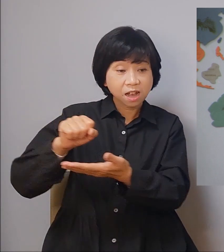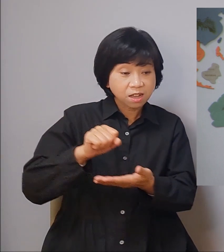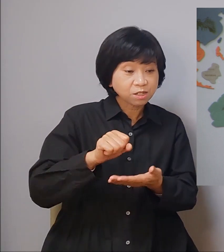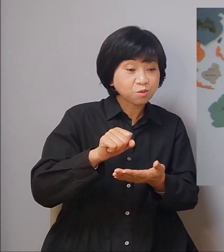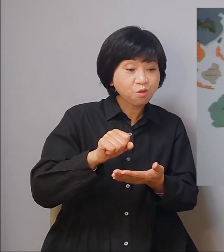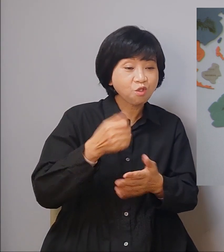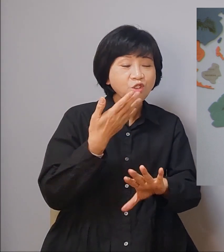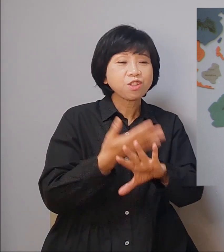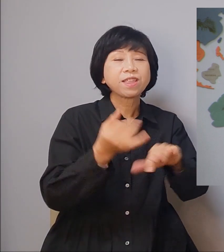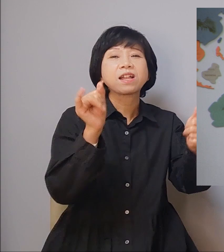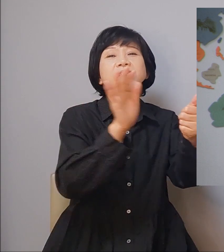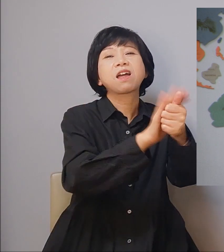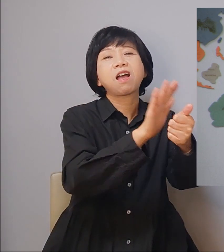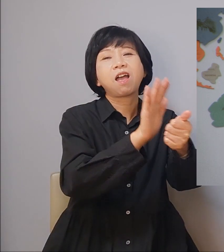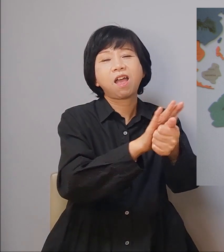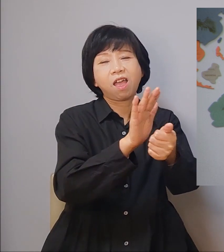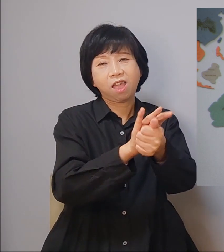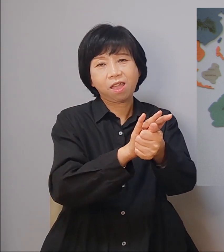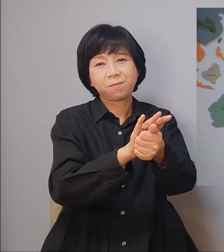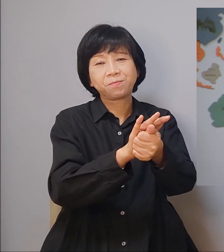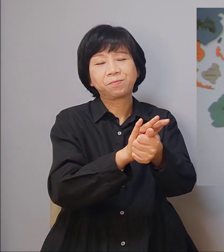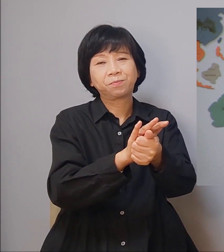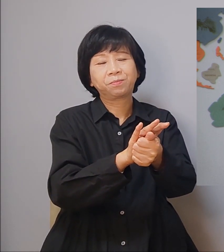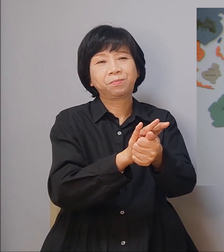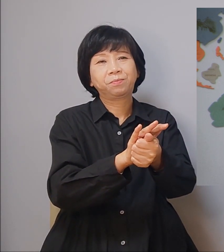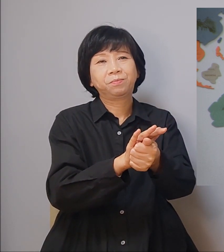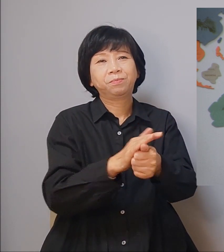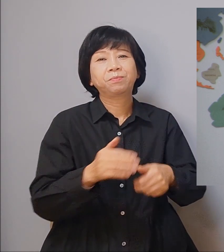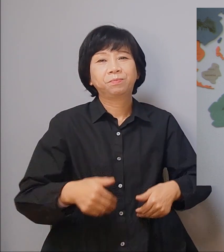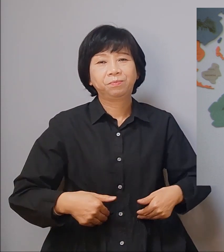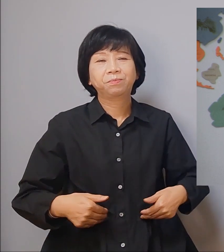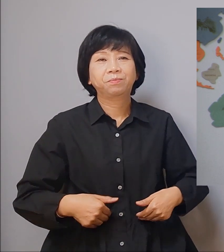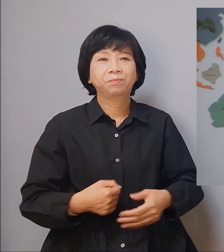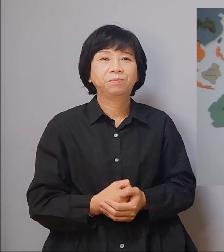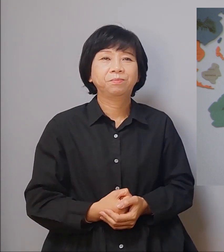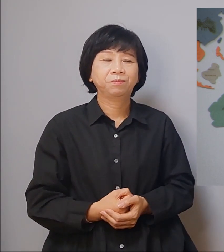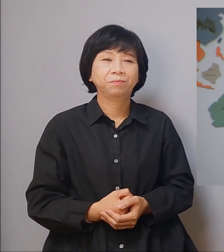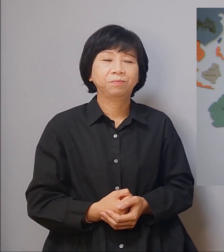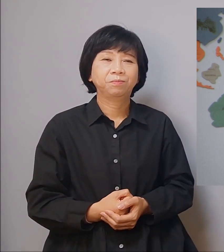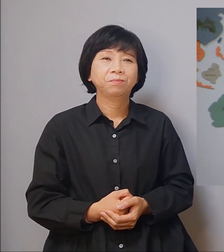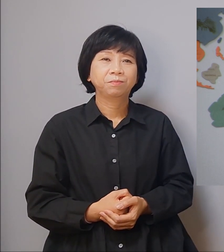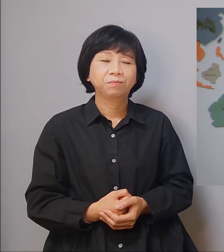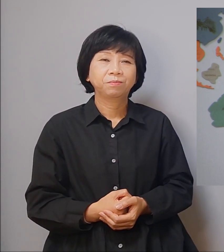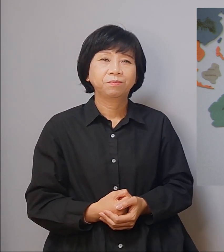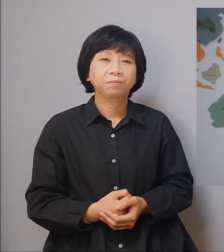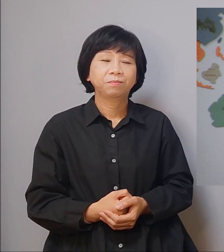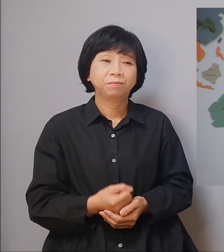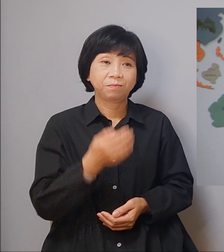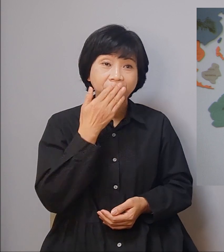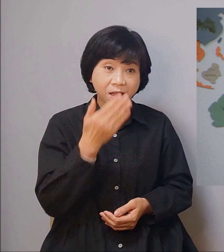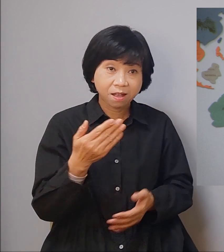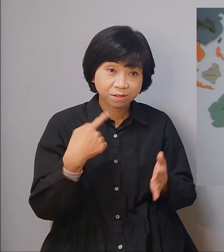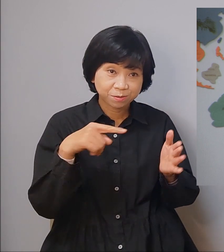힘들고 어려운 처지에 있는 사람들을 향해서 그 위로를 해드리면 될 줄 믿습니다.